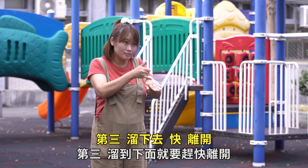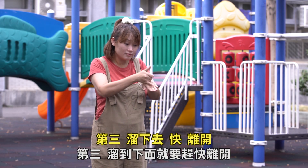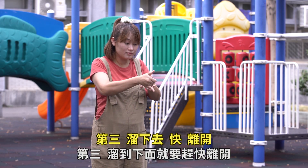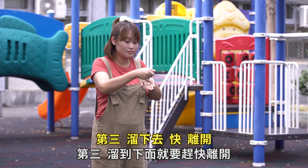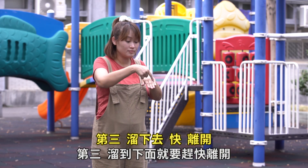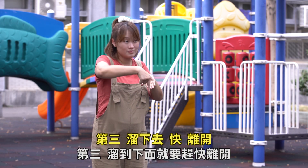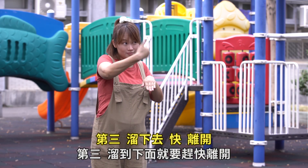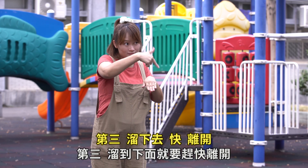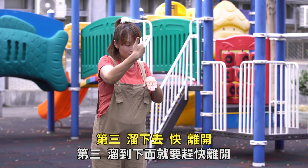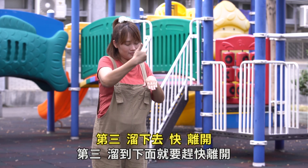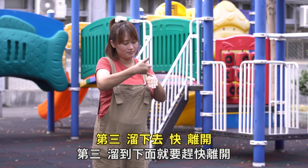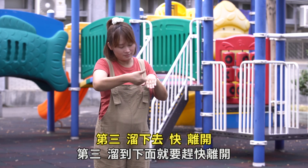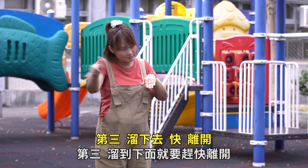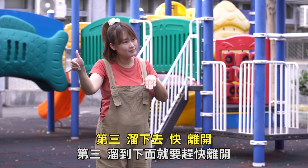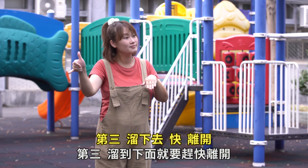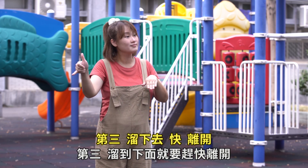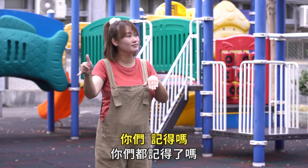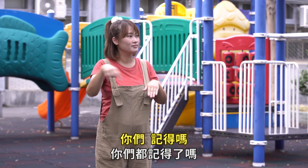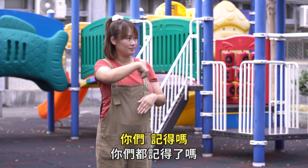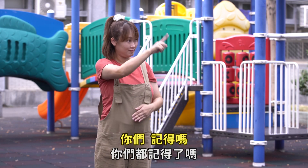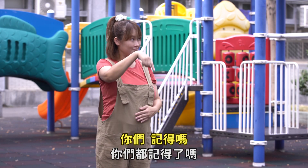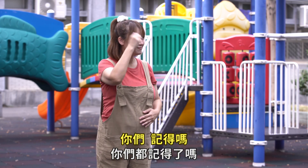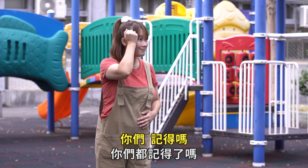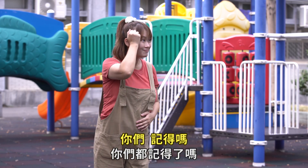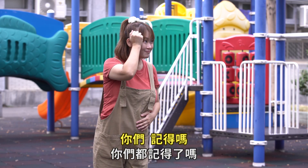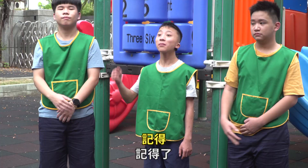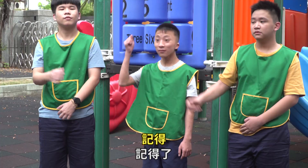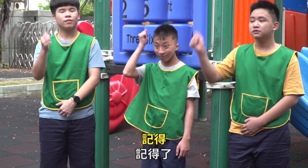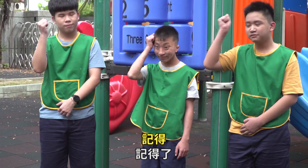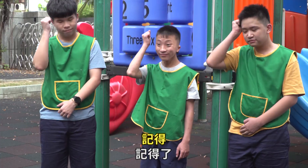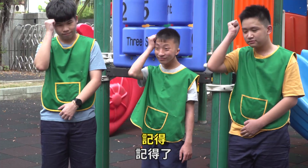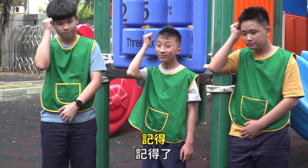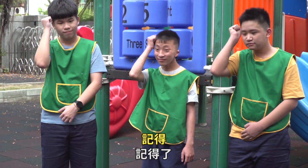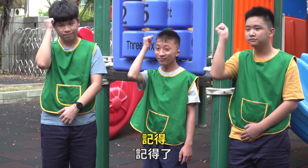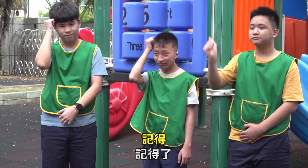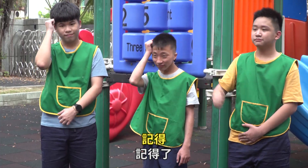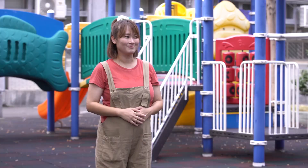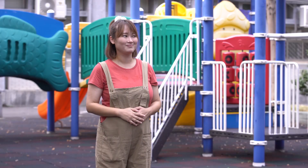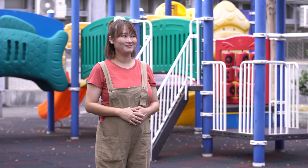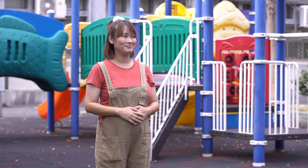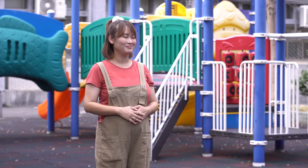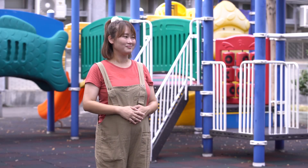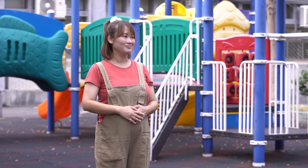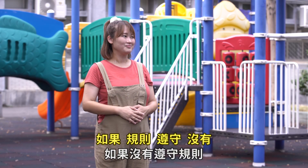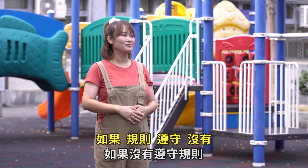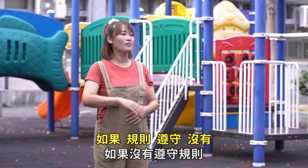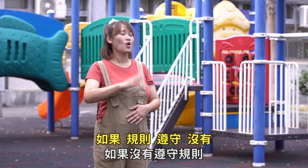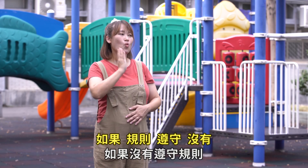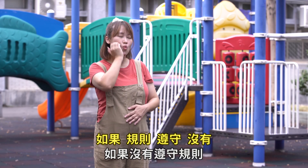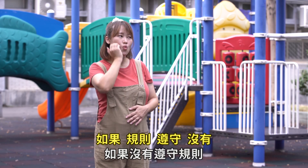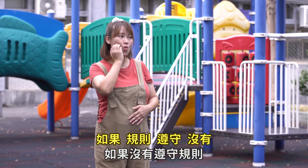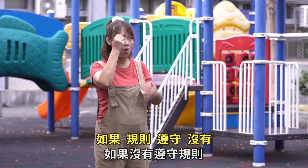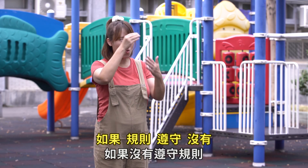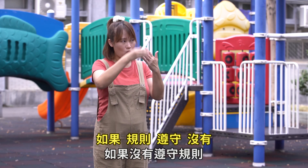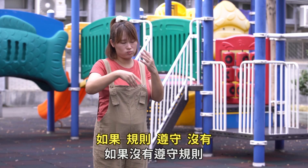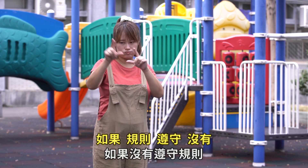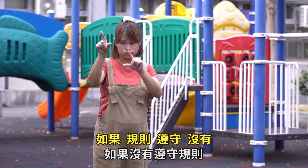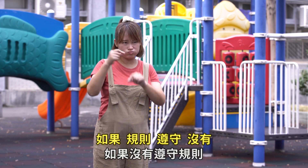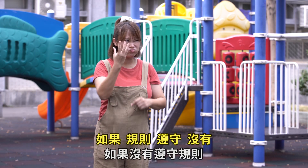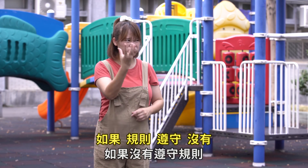下面就要赶快离开。你们都记得了吗？ 记得了。 如果没有遵守